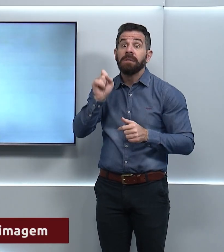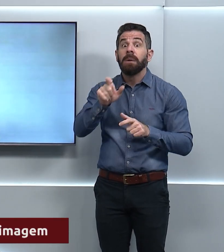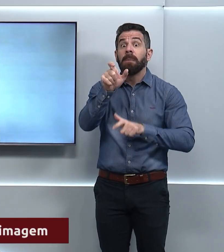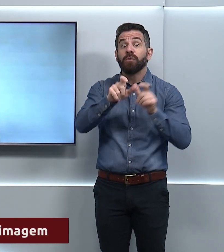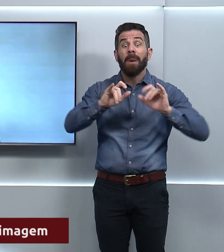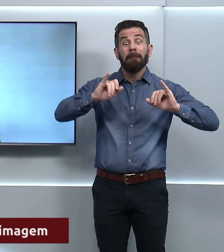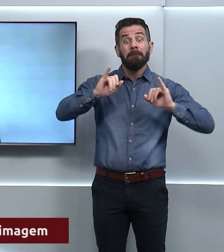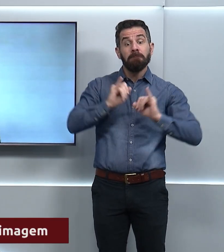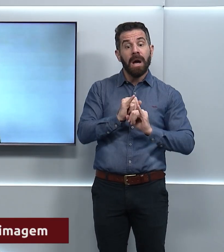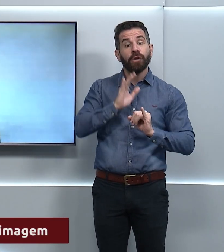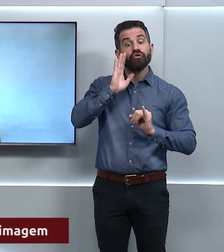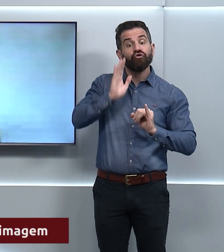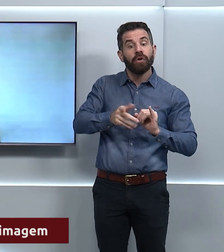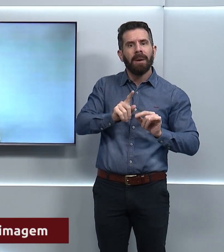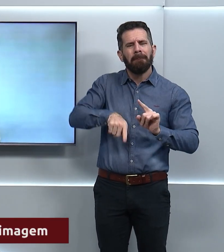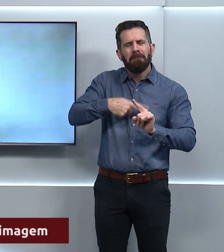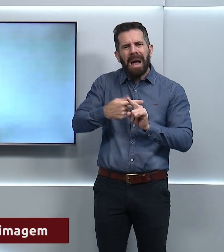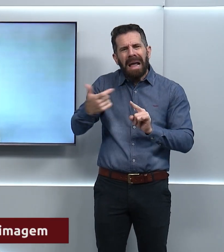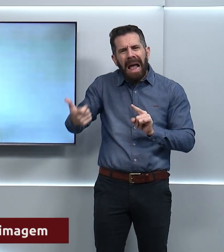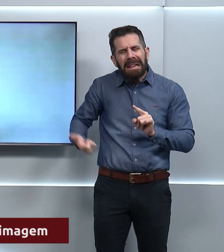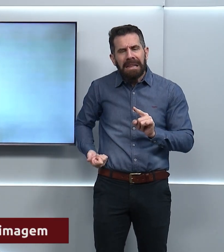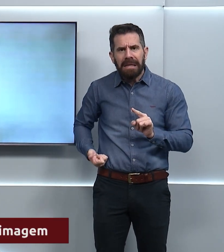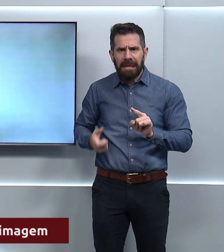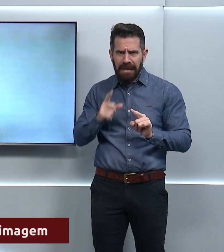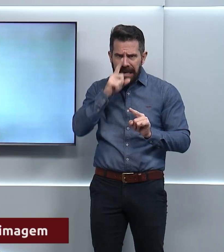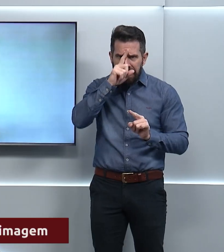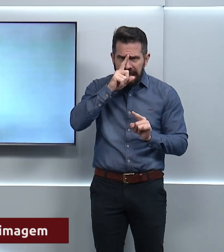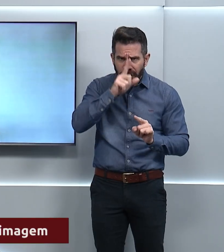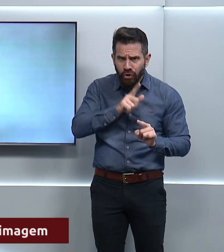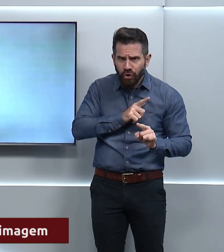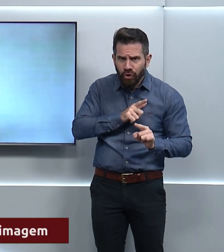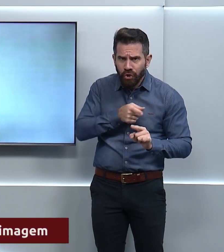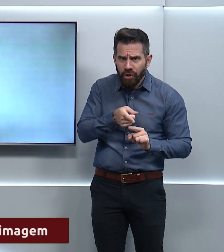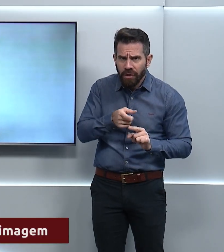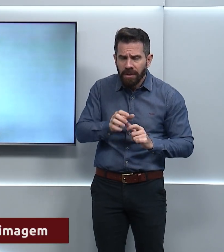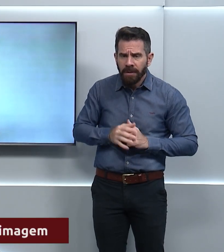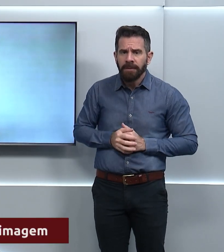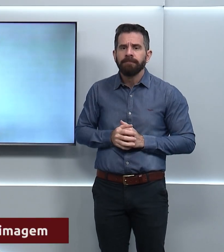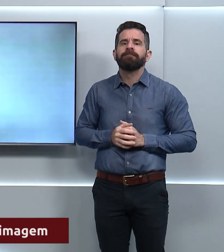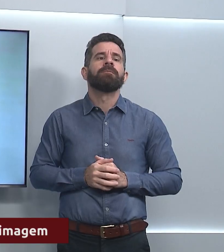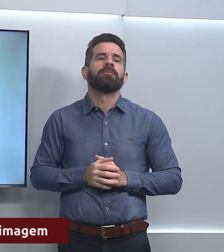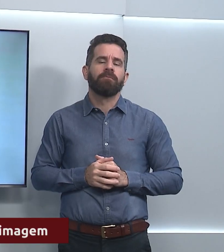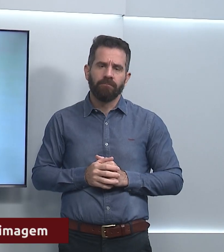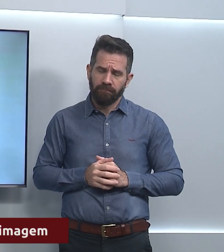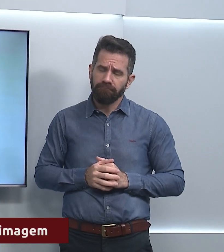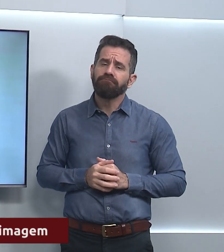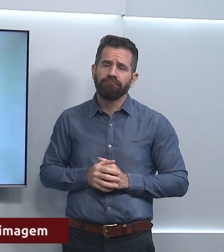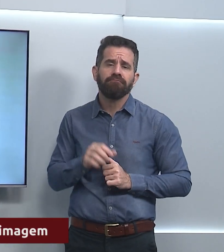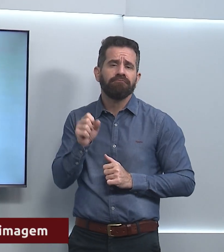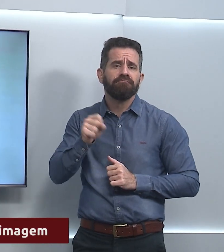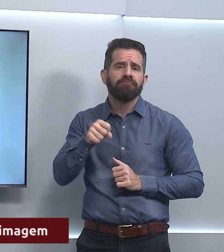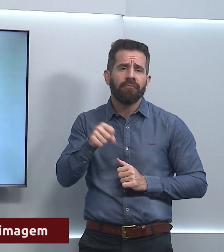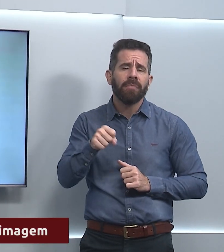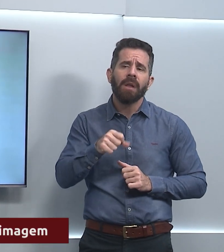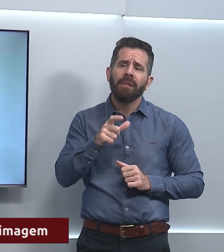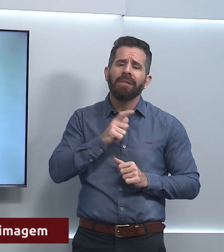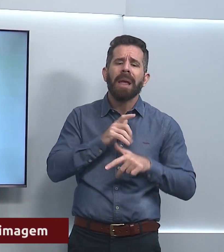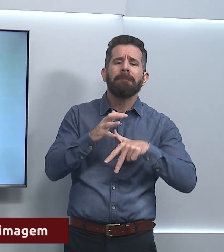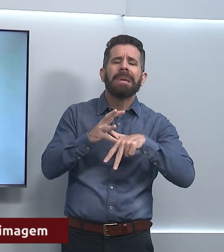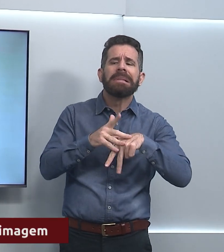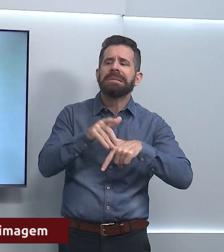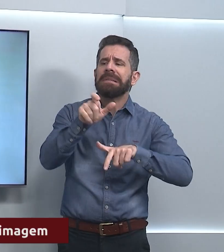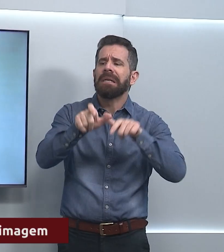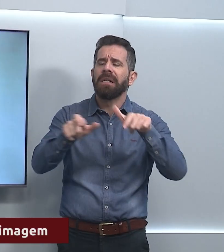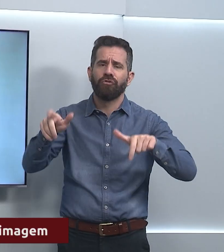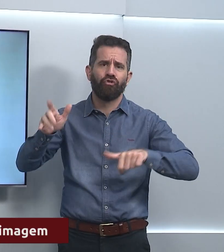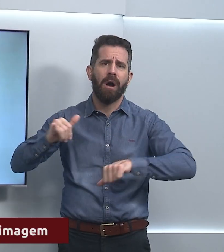de problema? Sim, mesmo pacientes que têm um peso maior, que estão em algum grau de